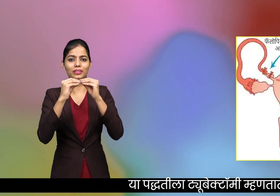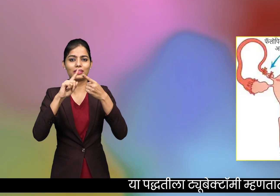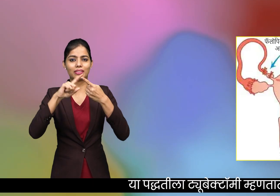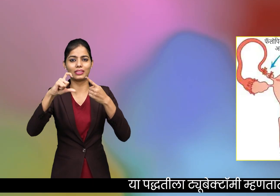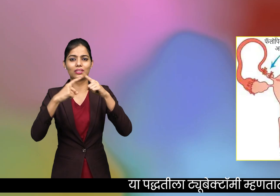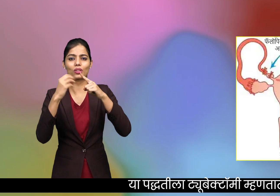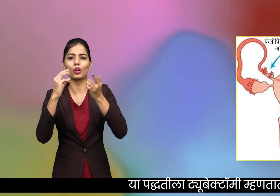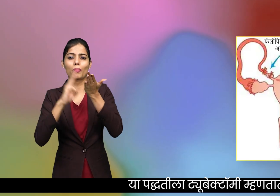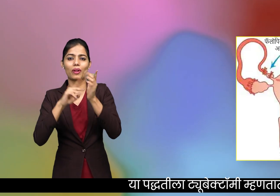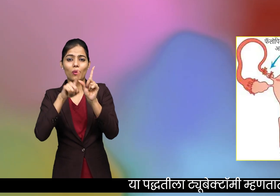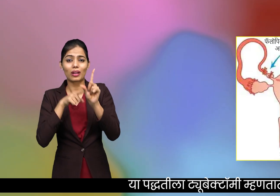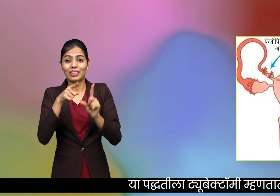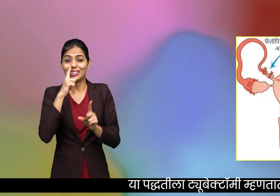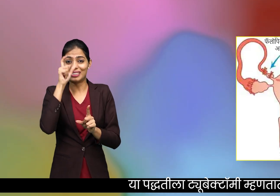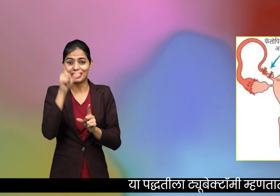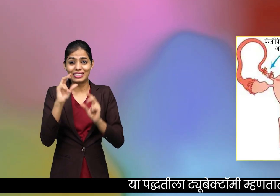ट्युबेक्टोमी म्हणतात.